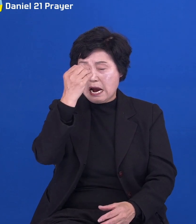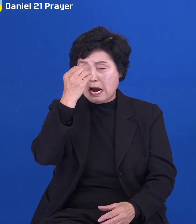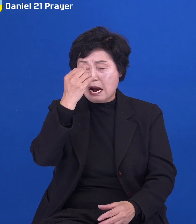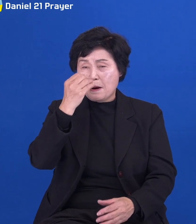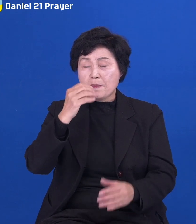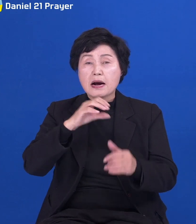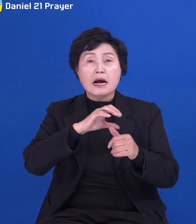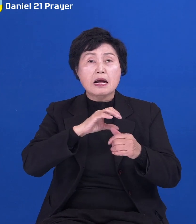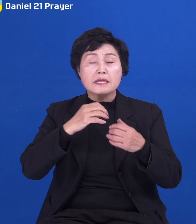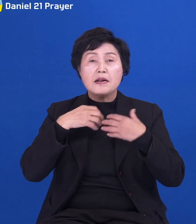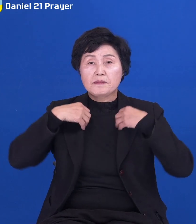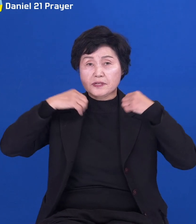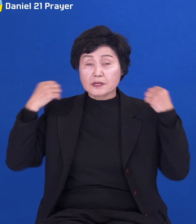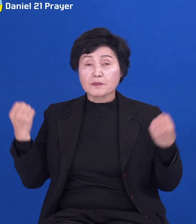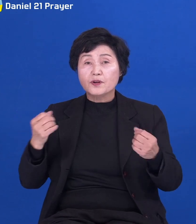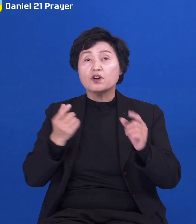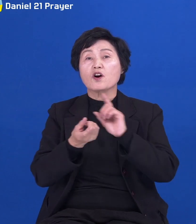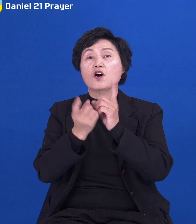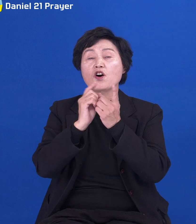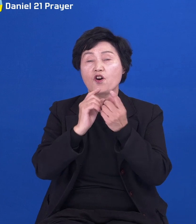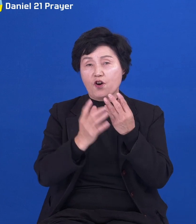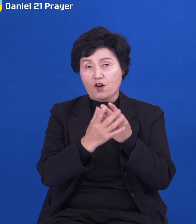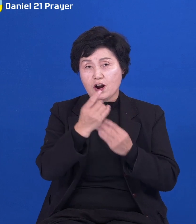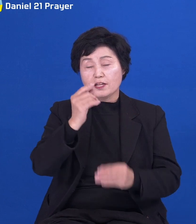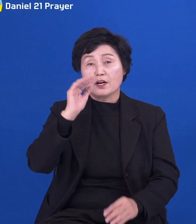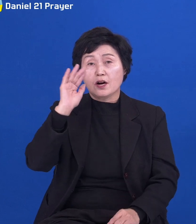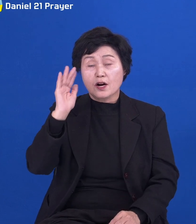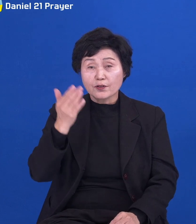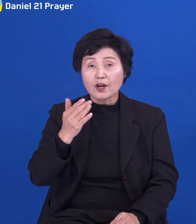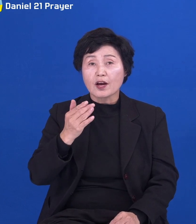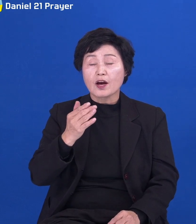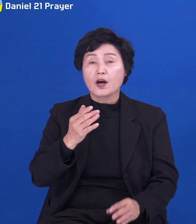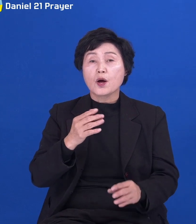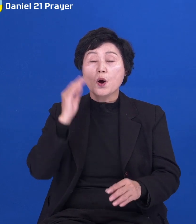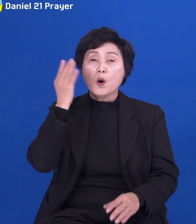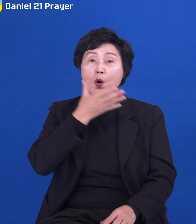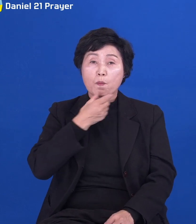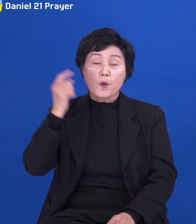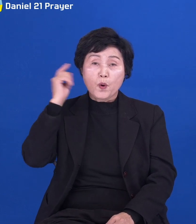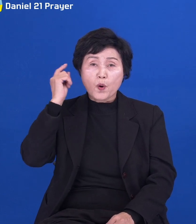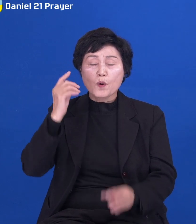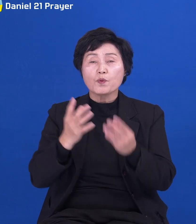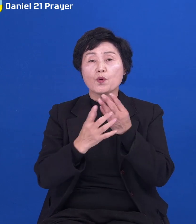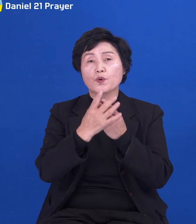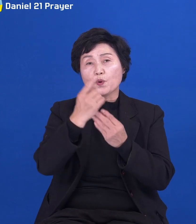서로 하나가 되어서 이 나라 이 민족을 복음 안에 통일을 이룰 수 있도록 인도하여